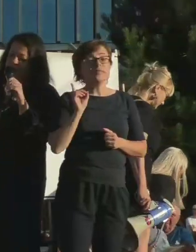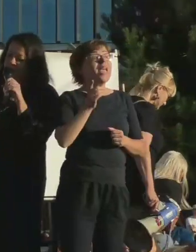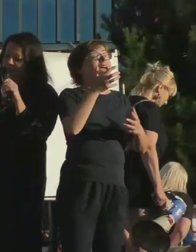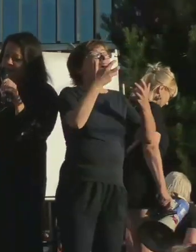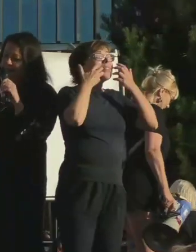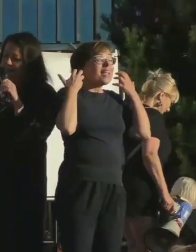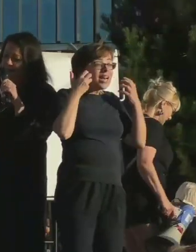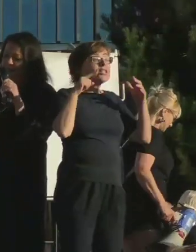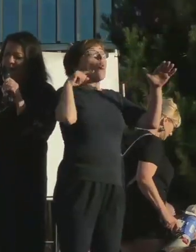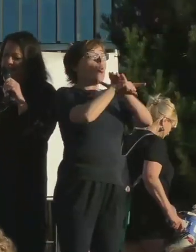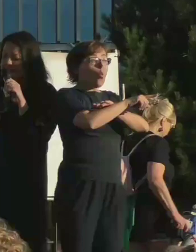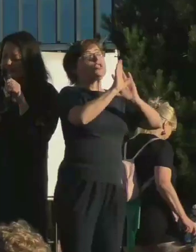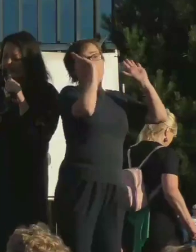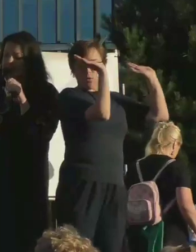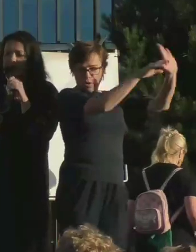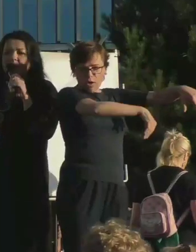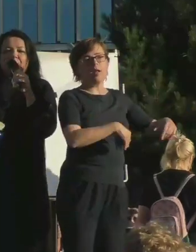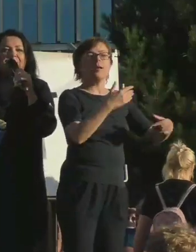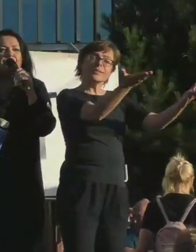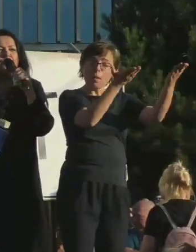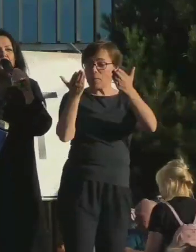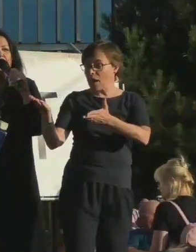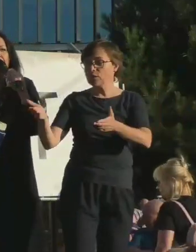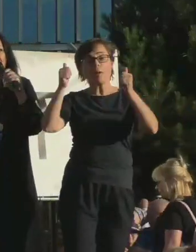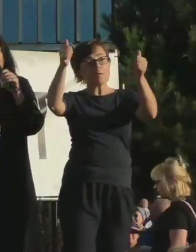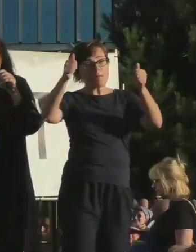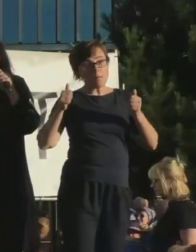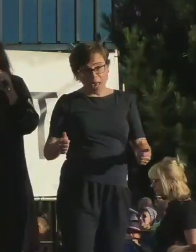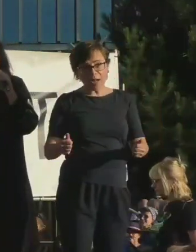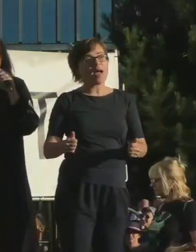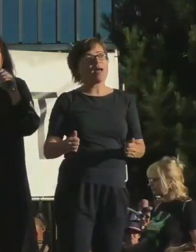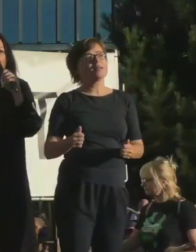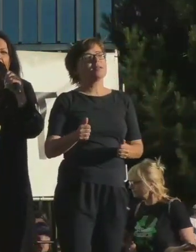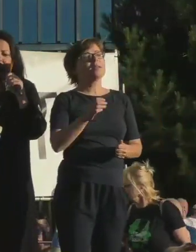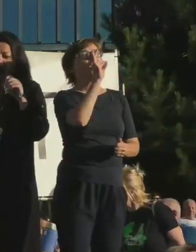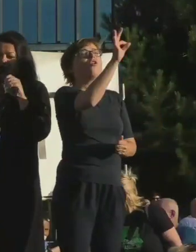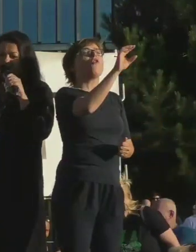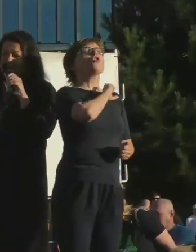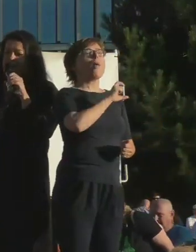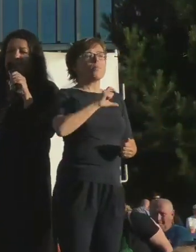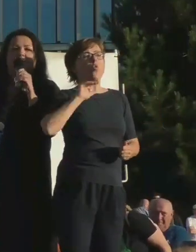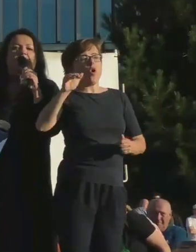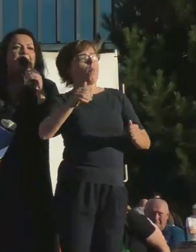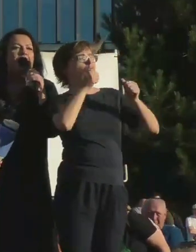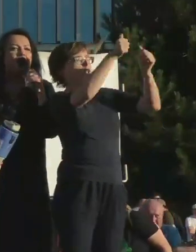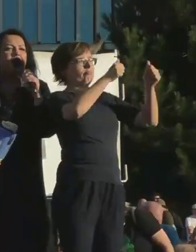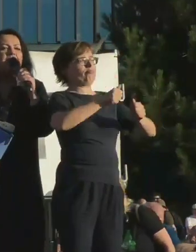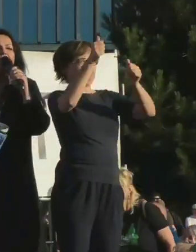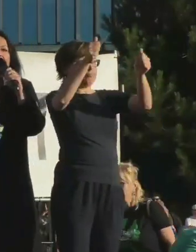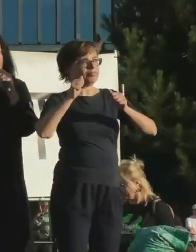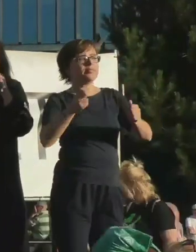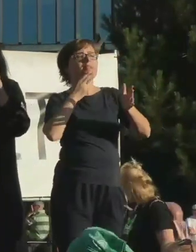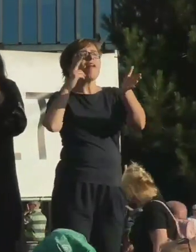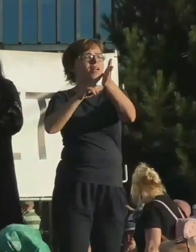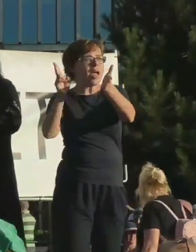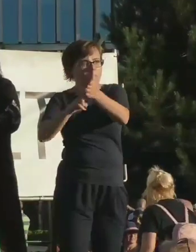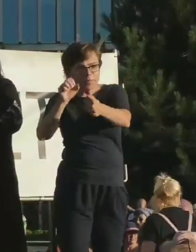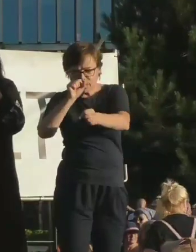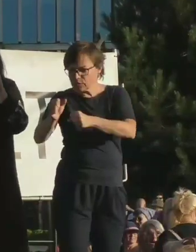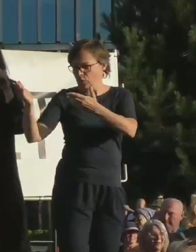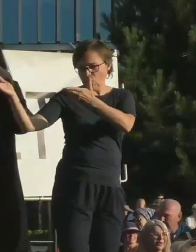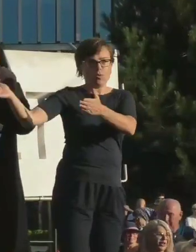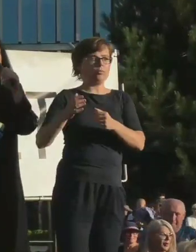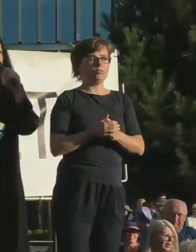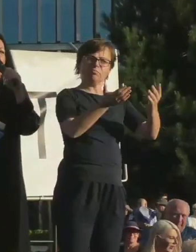to chodźcie, zapraszamy po plakaty. Możecie mu oblepić wszystkie biura. Wlepki tu mamy. Wlepkami. Zachęcamy do